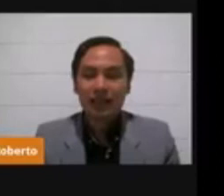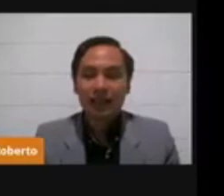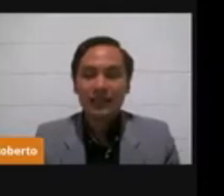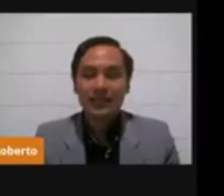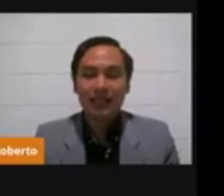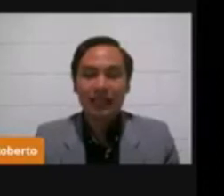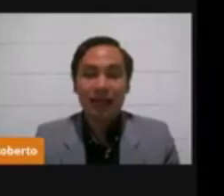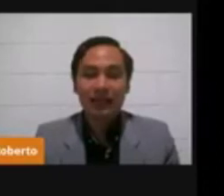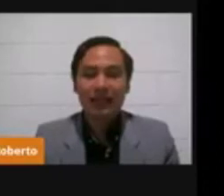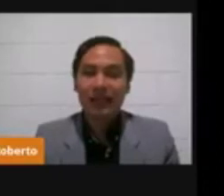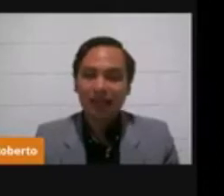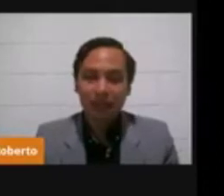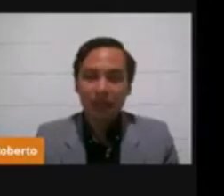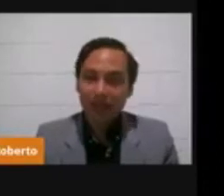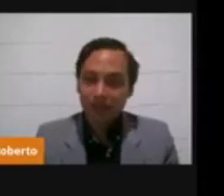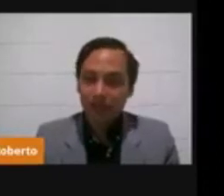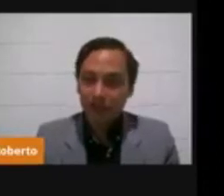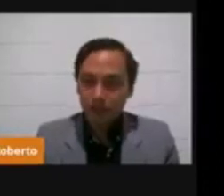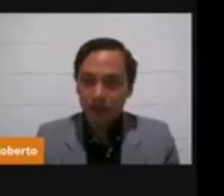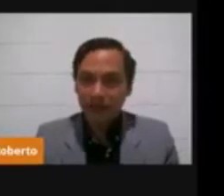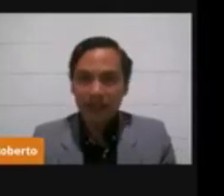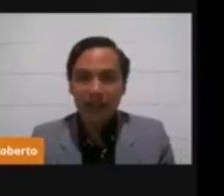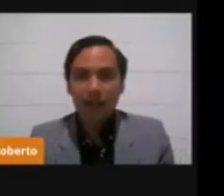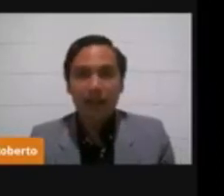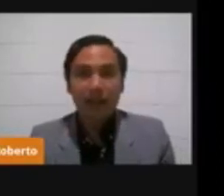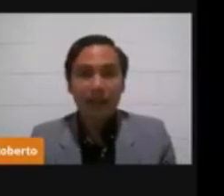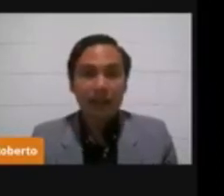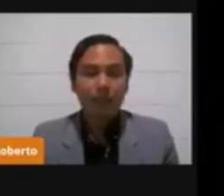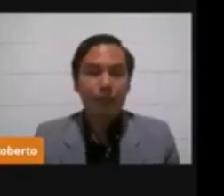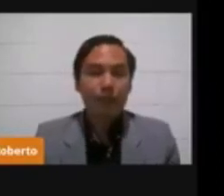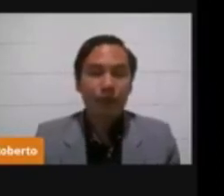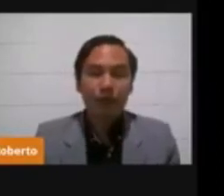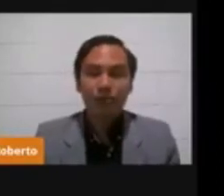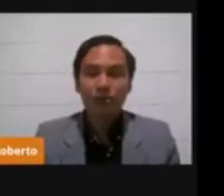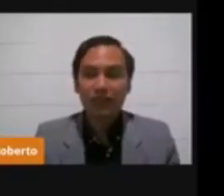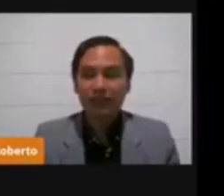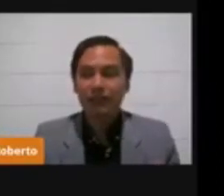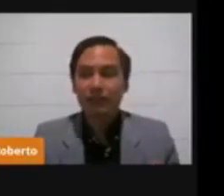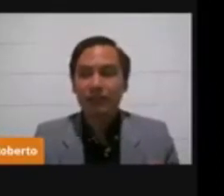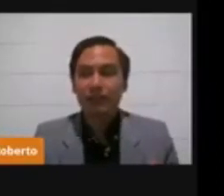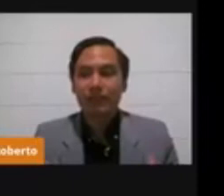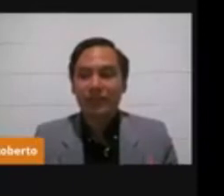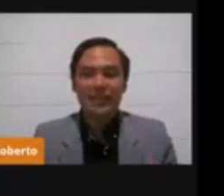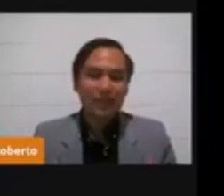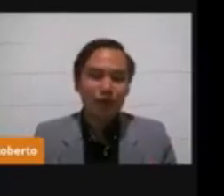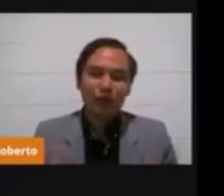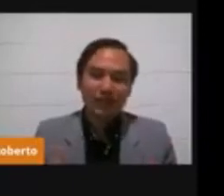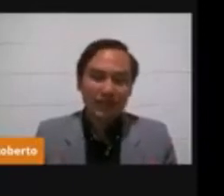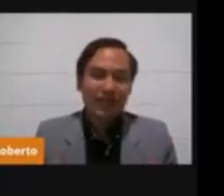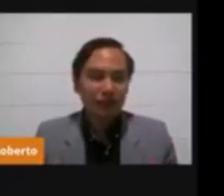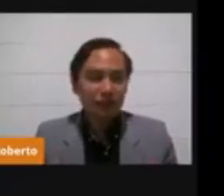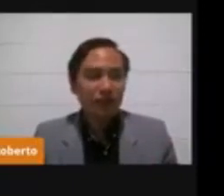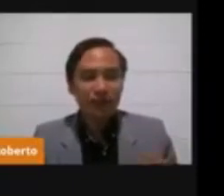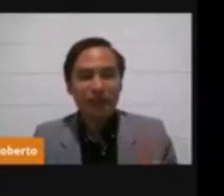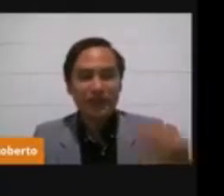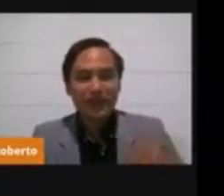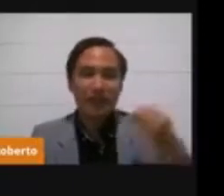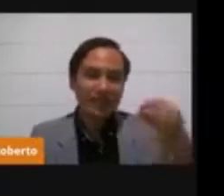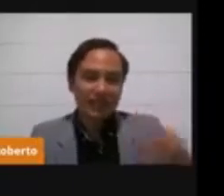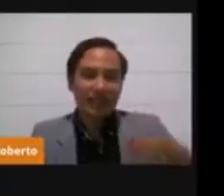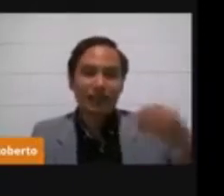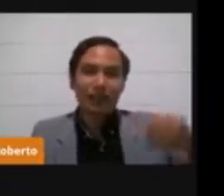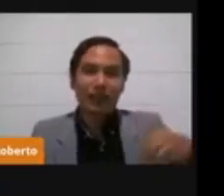entonces quisiera traer varias preguntas para que podamos ir, quizás no contestando, pero